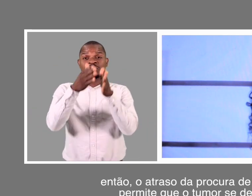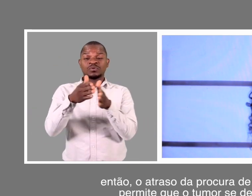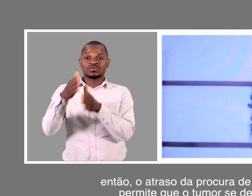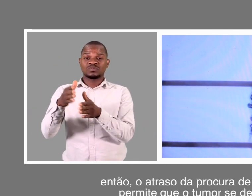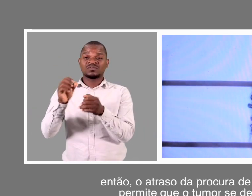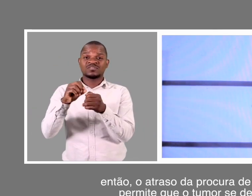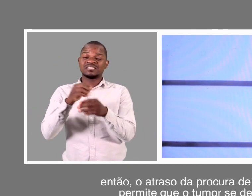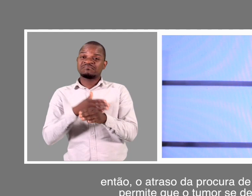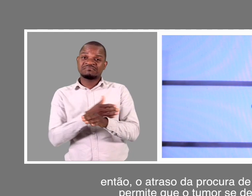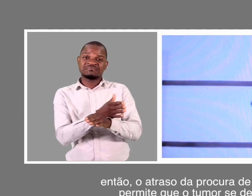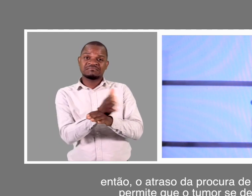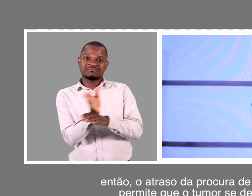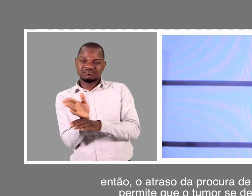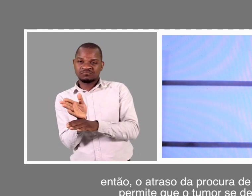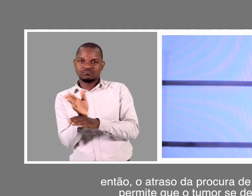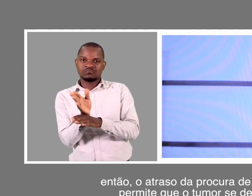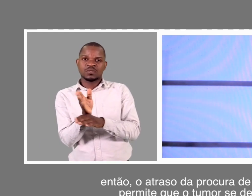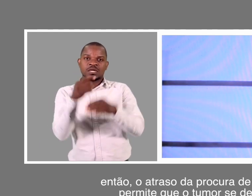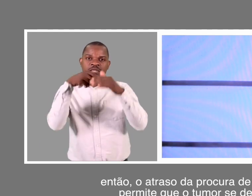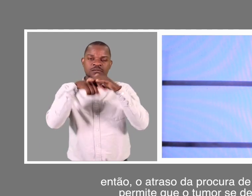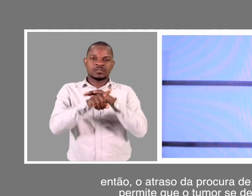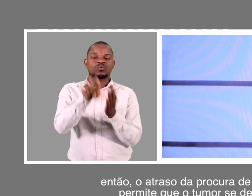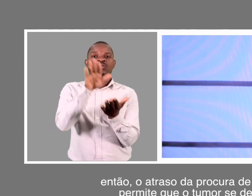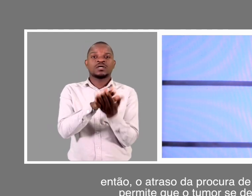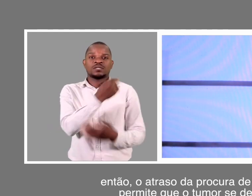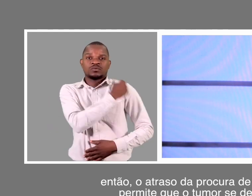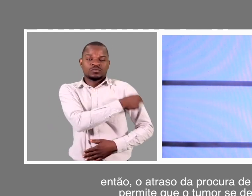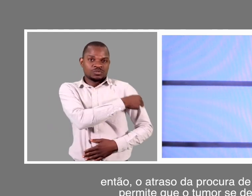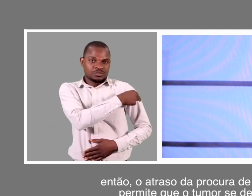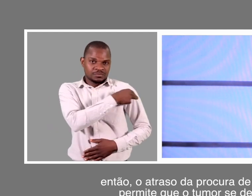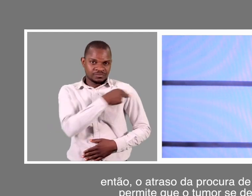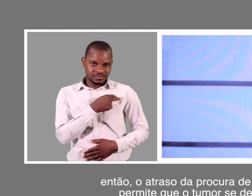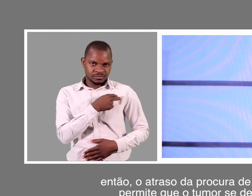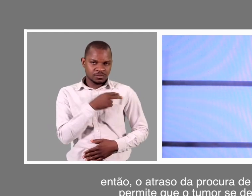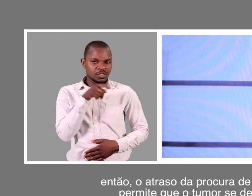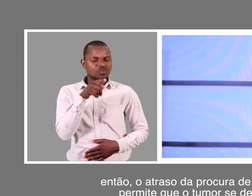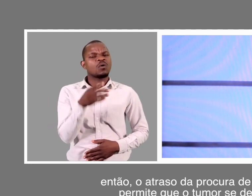Então o atraso da ida, da procura aos serviços de saúde